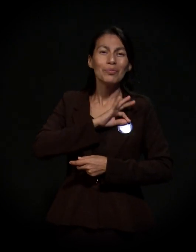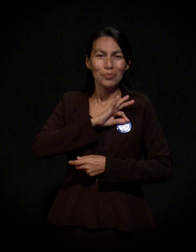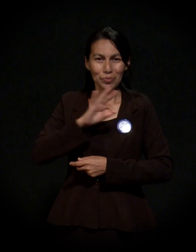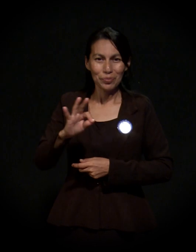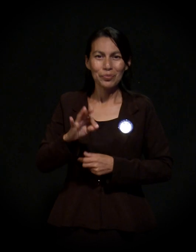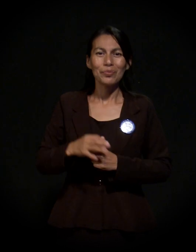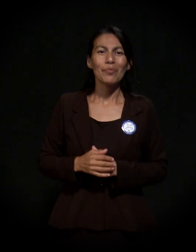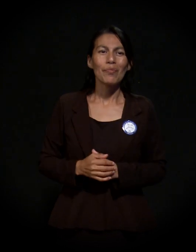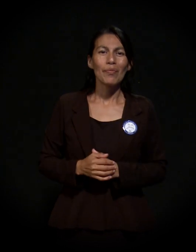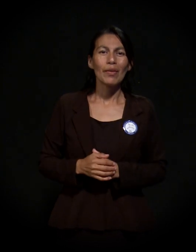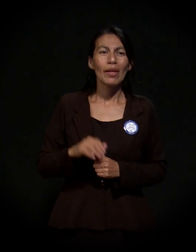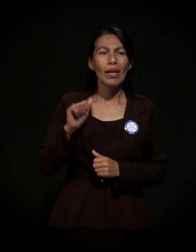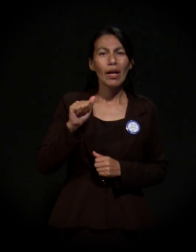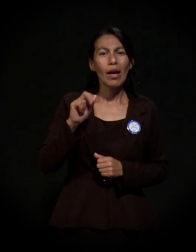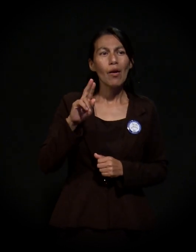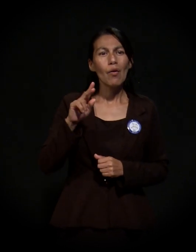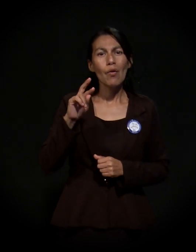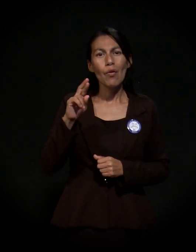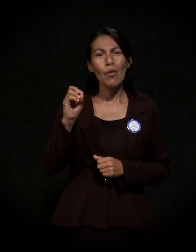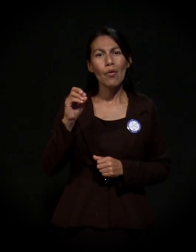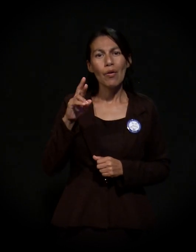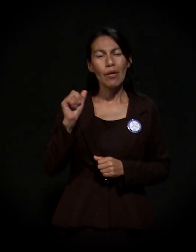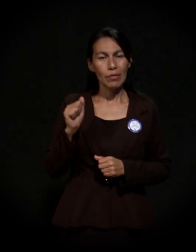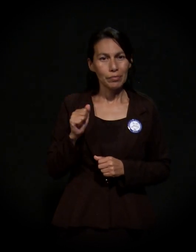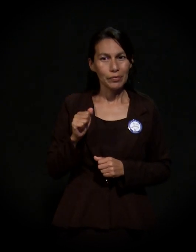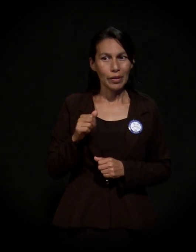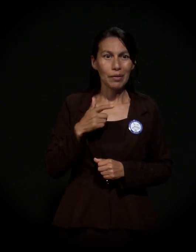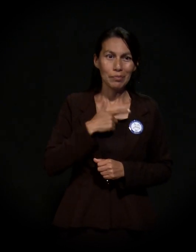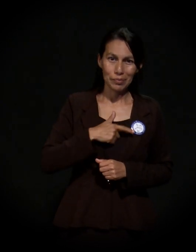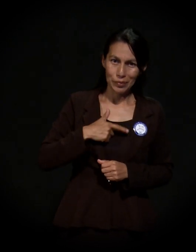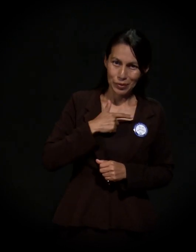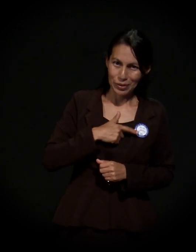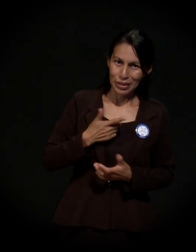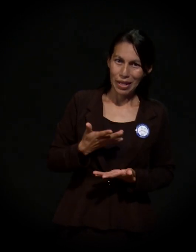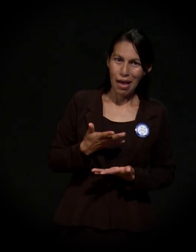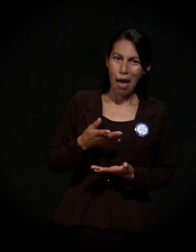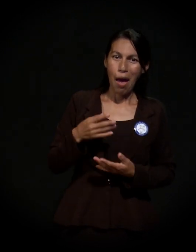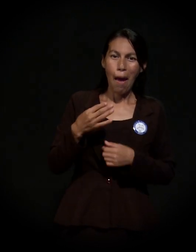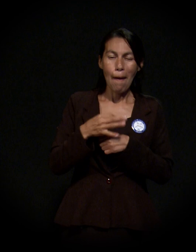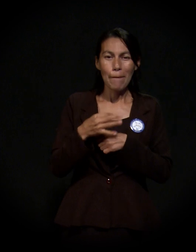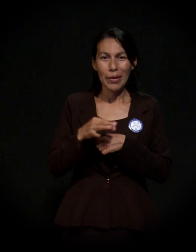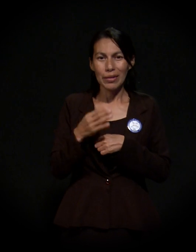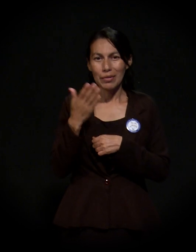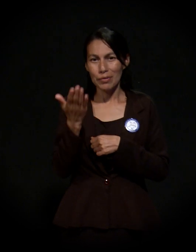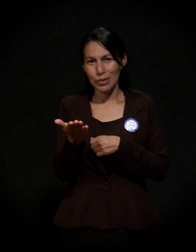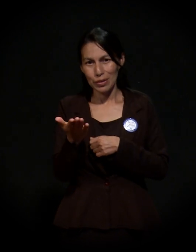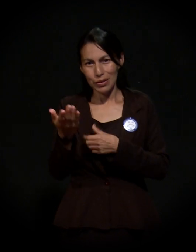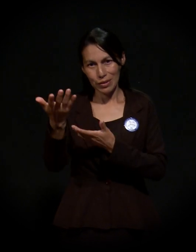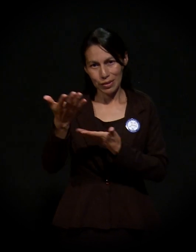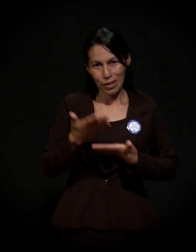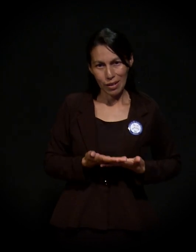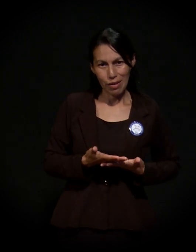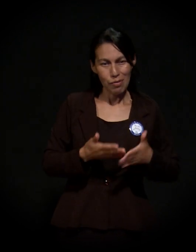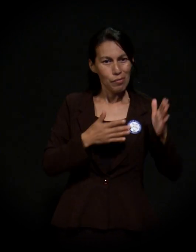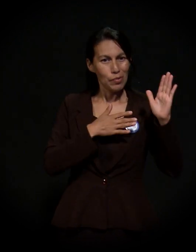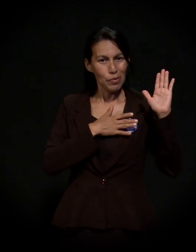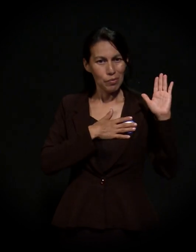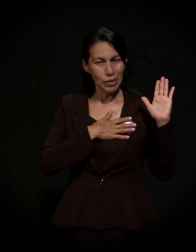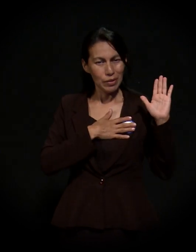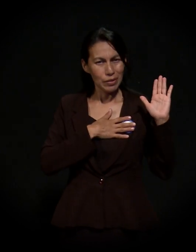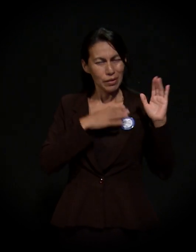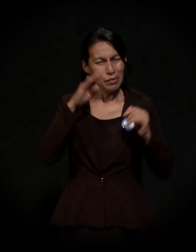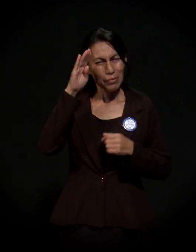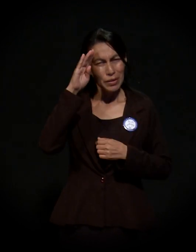que mientras llegan las peticiones, pudiéramos meditar en una promesa que se encuentra